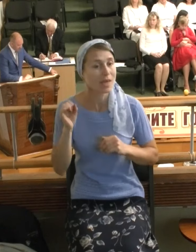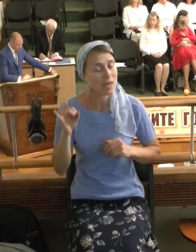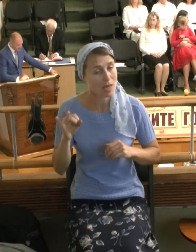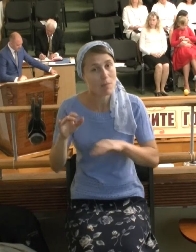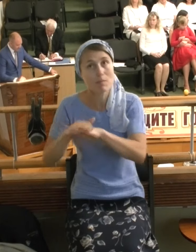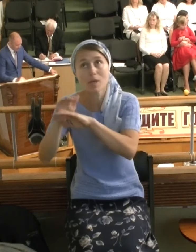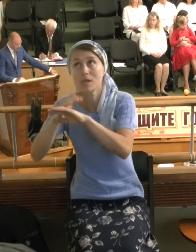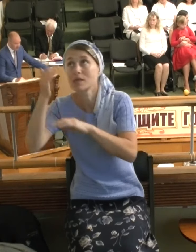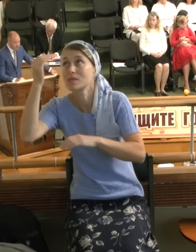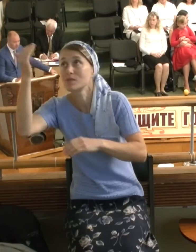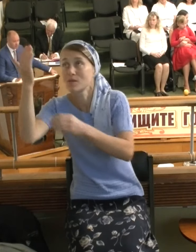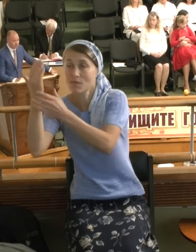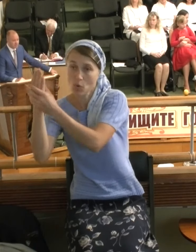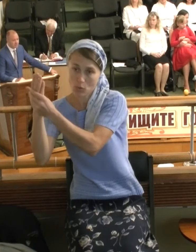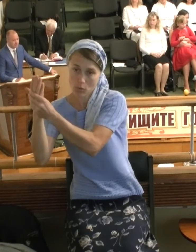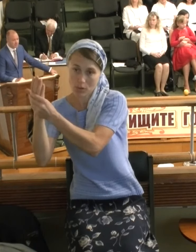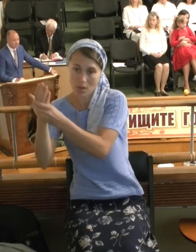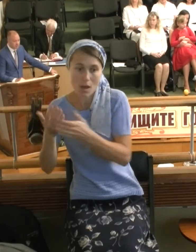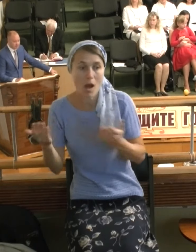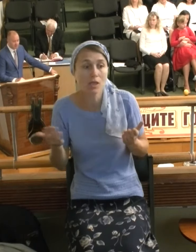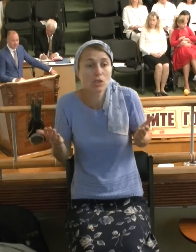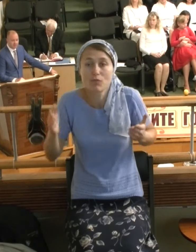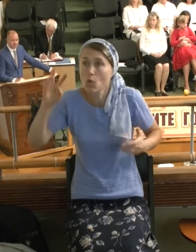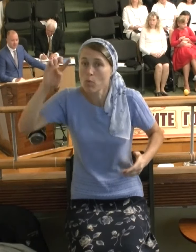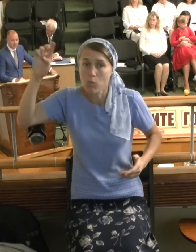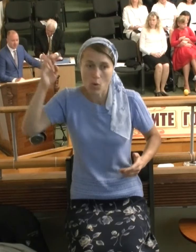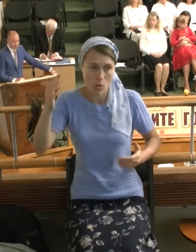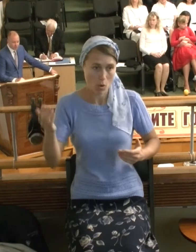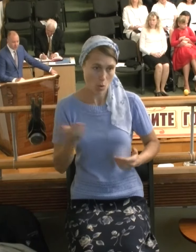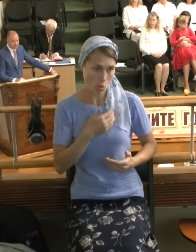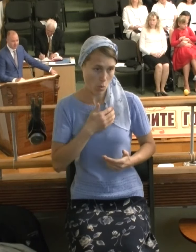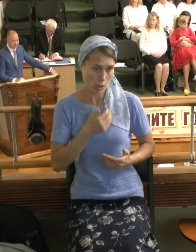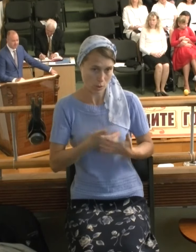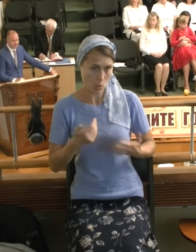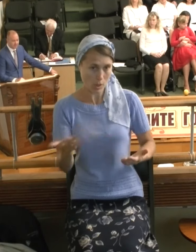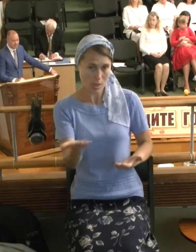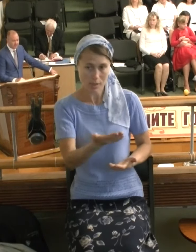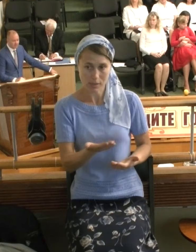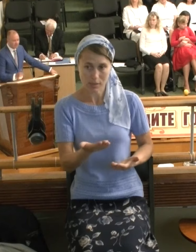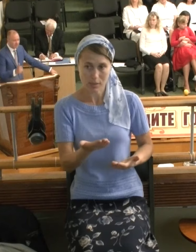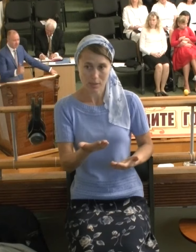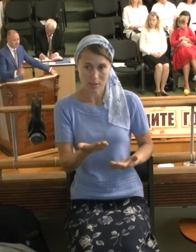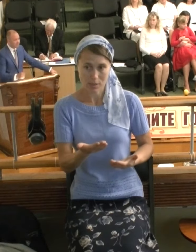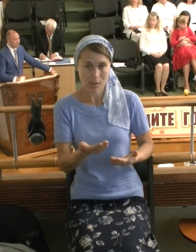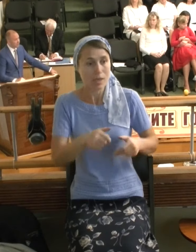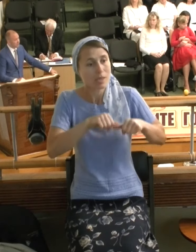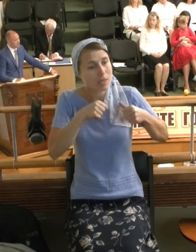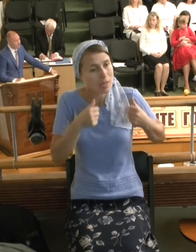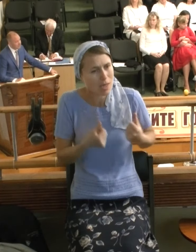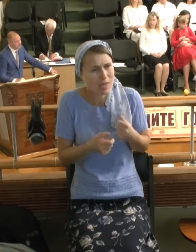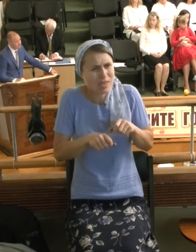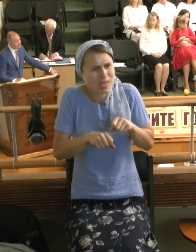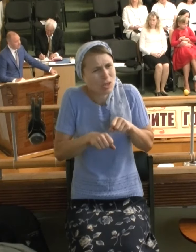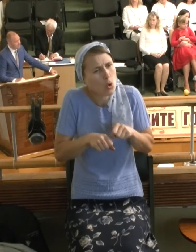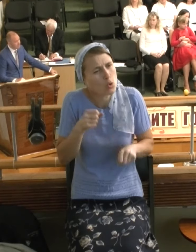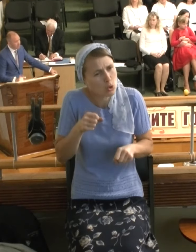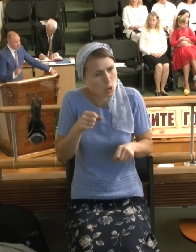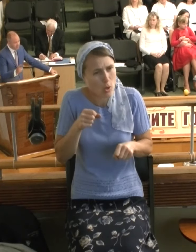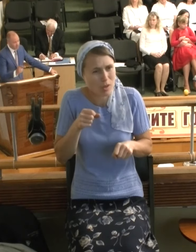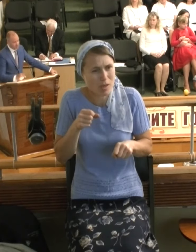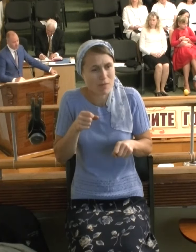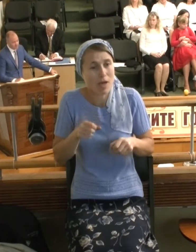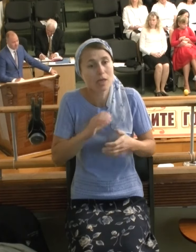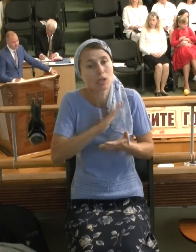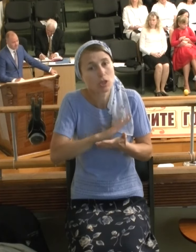Бог? Хочет сердца чистого и сокрушенного. Милость в Божьей руке.